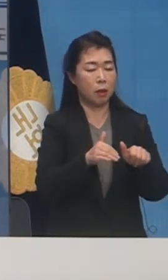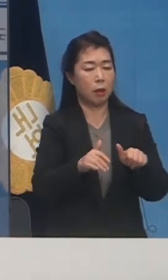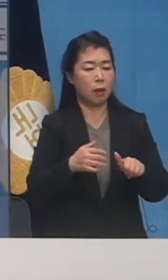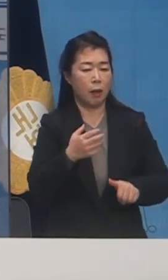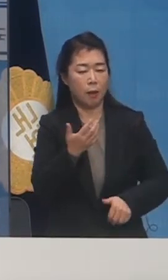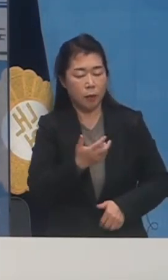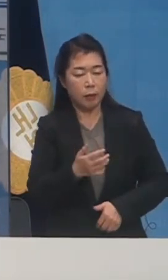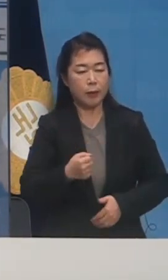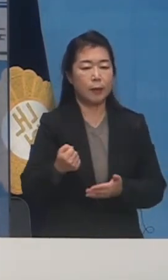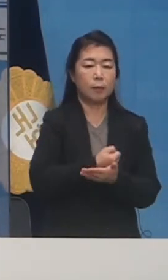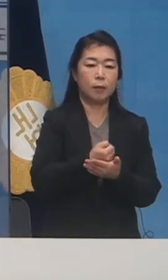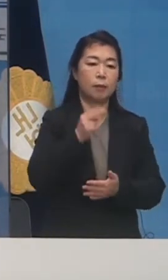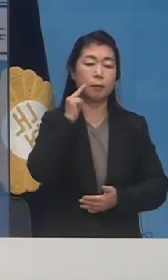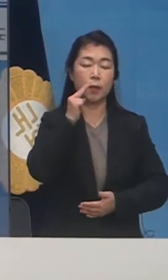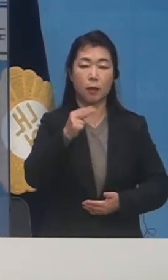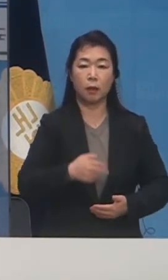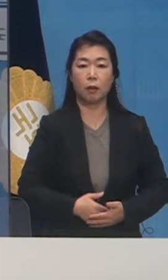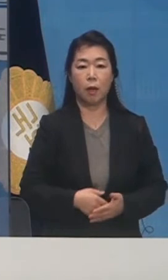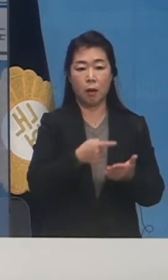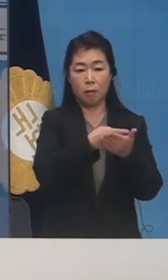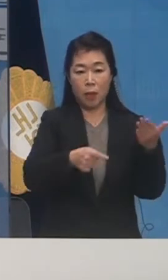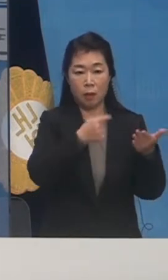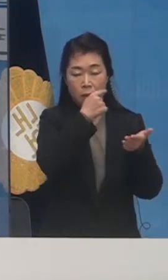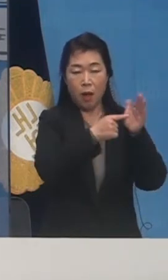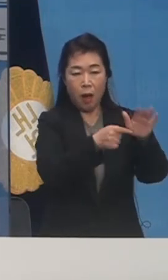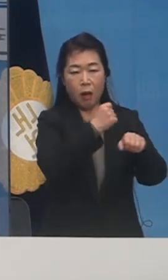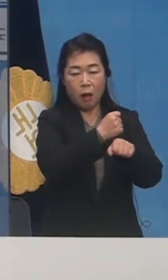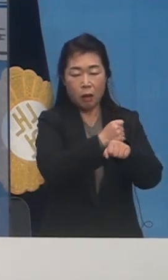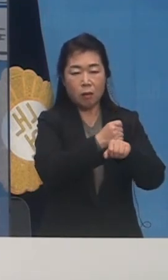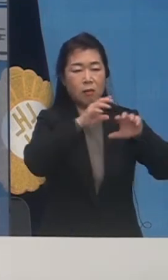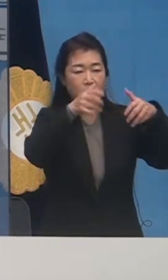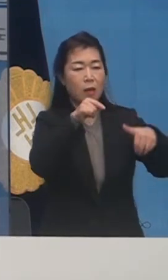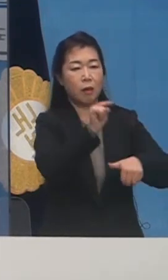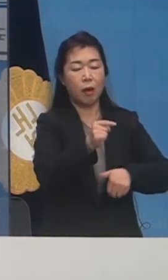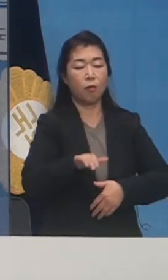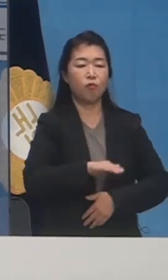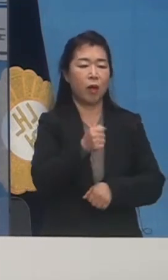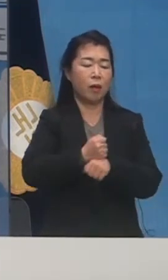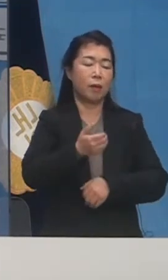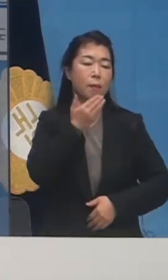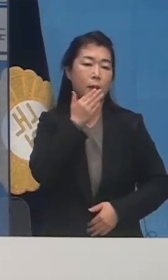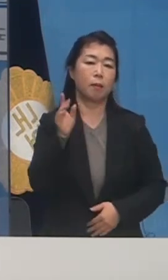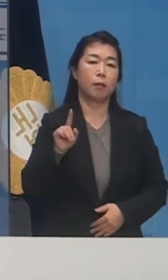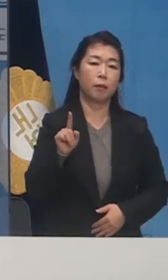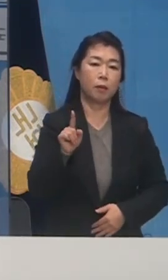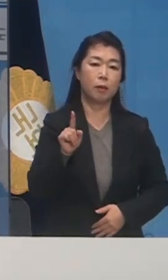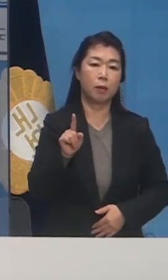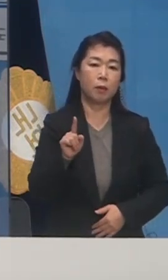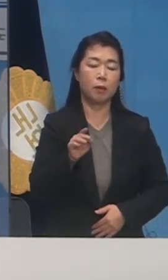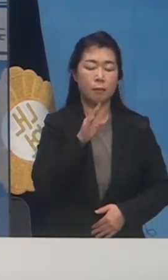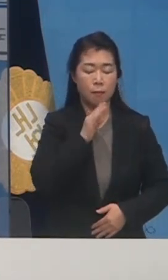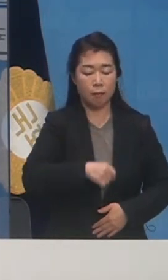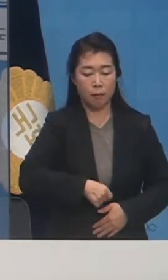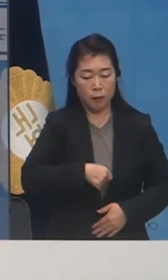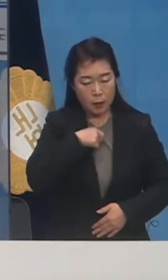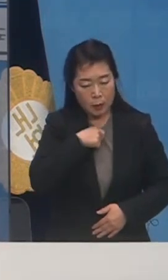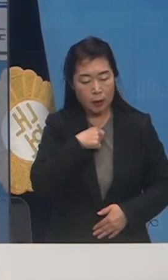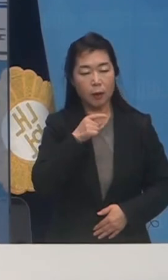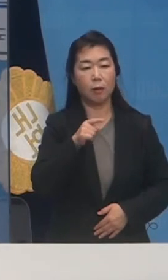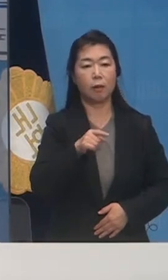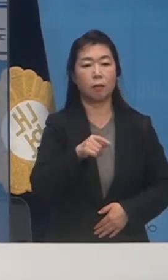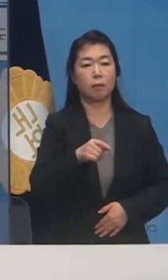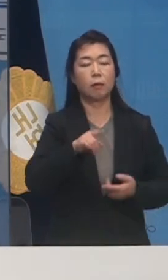아프고 참담하다. 피해를 인정하는 세상을 향해 우리가 할 수 있는 것은 진실을 향한